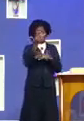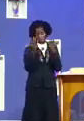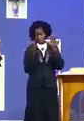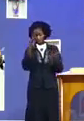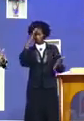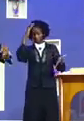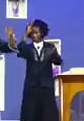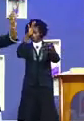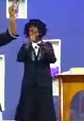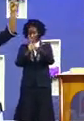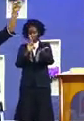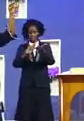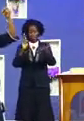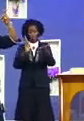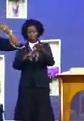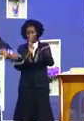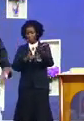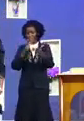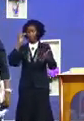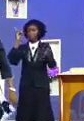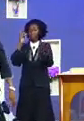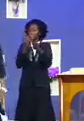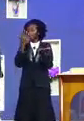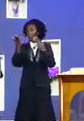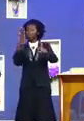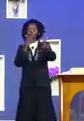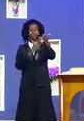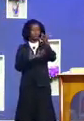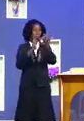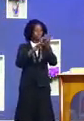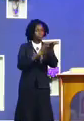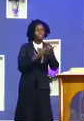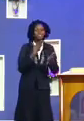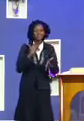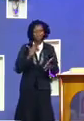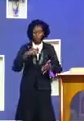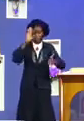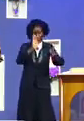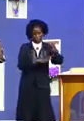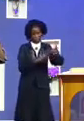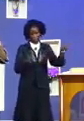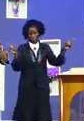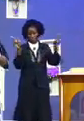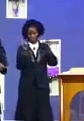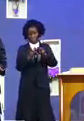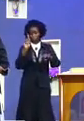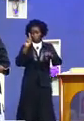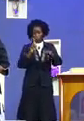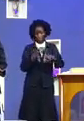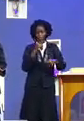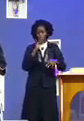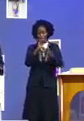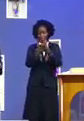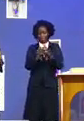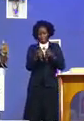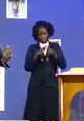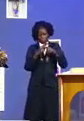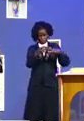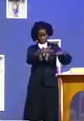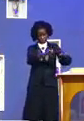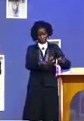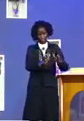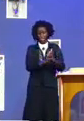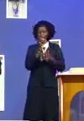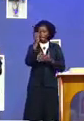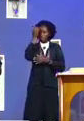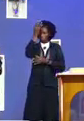okukkiriza ripooti y'abasawo oba ripooti eva wa Katonda. Njagala kuyimba oluyimba olwo lwe nayimba nga mwami Serumaga afa, lwe nayiiya nga